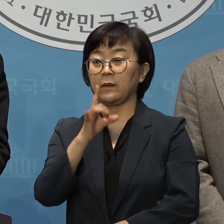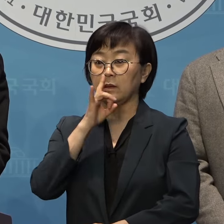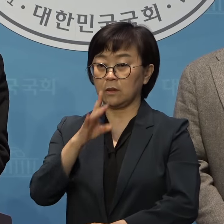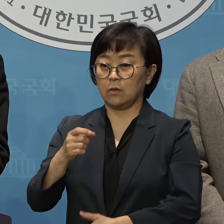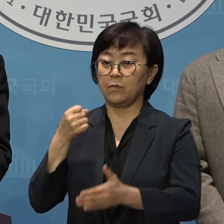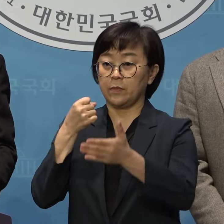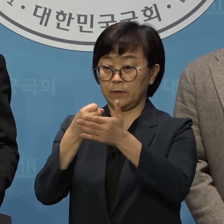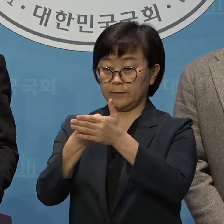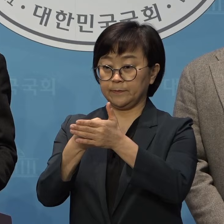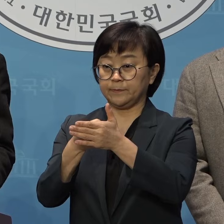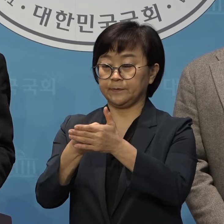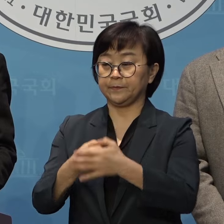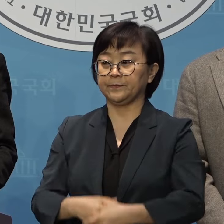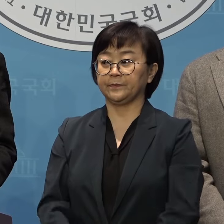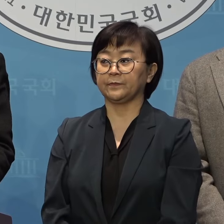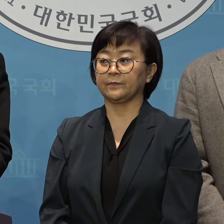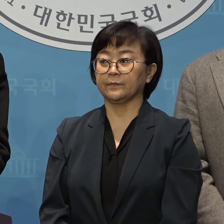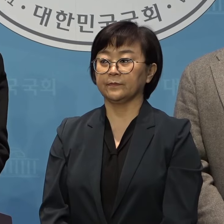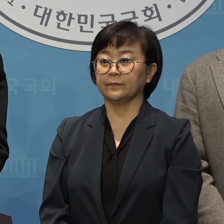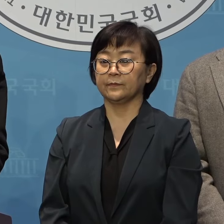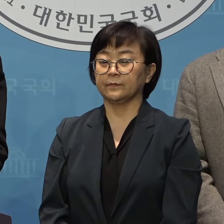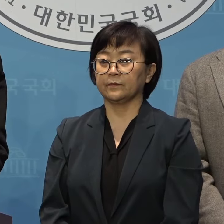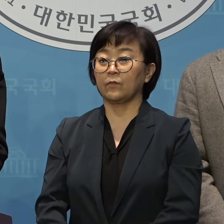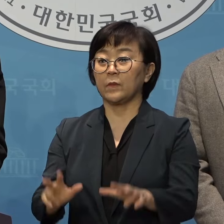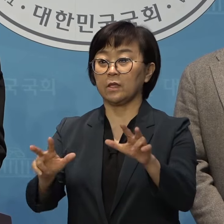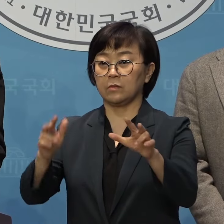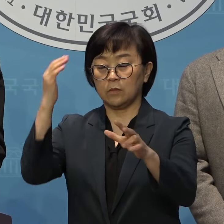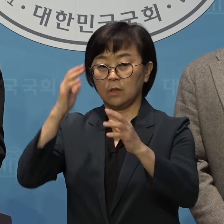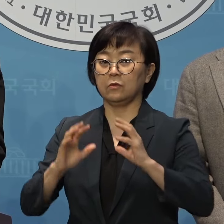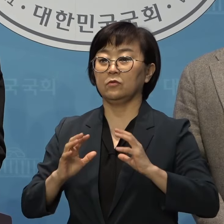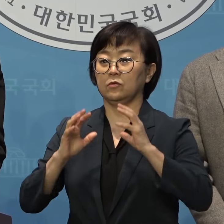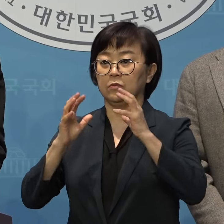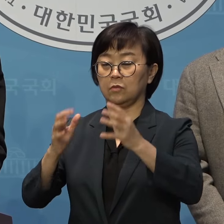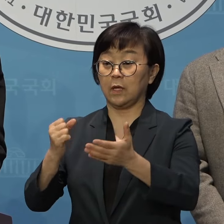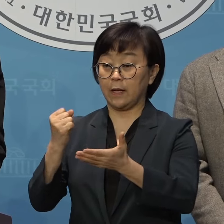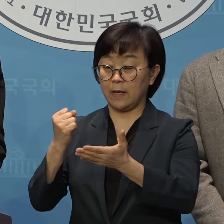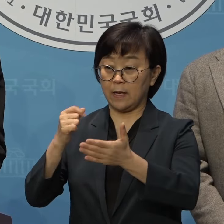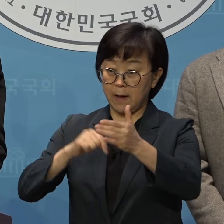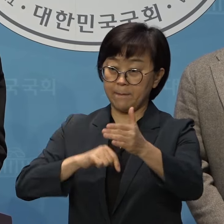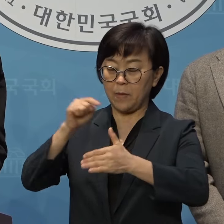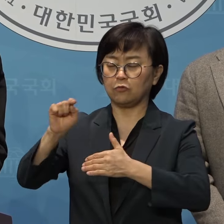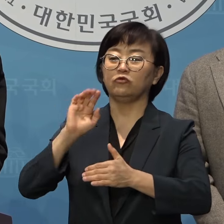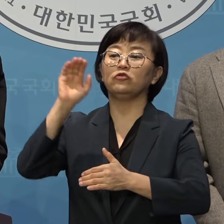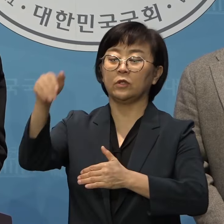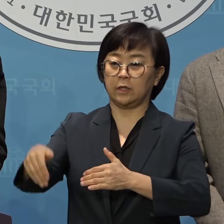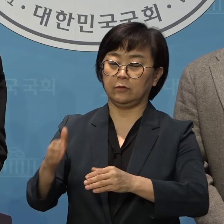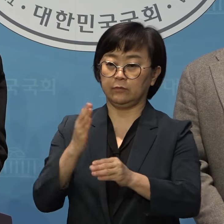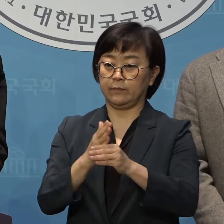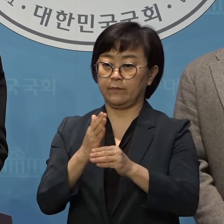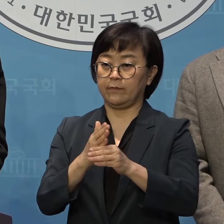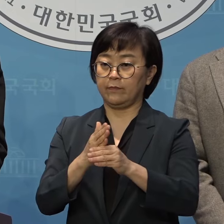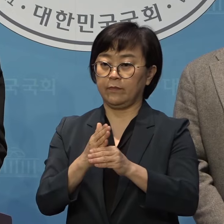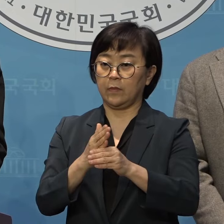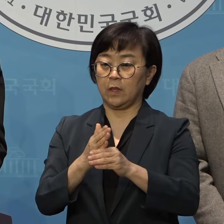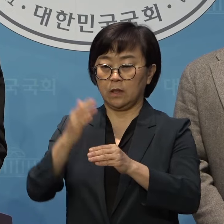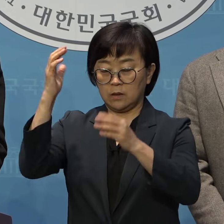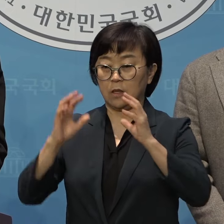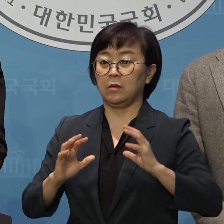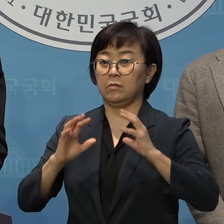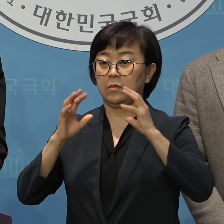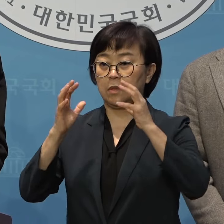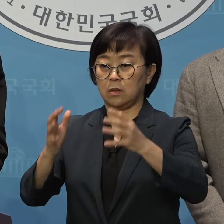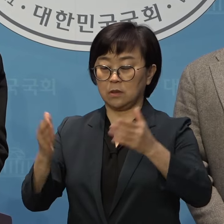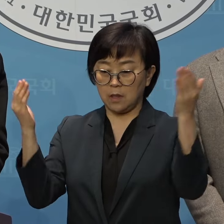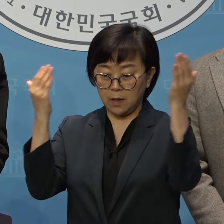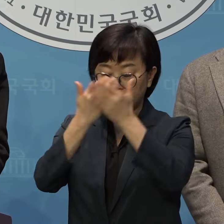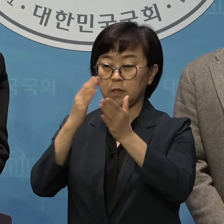된다고 판단했습니다. 지금 대한민국은 안팎으로 추락하고 있습니다. 대한민국은